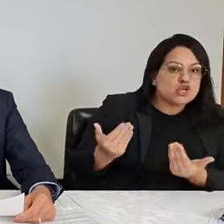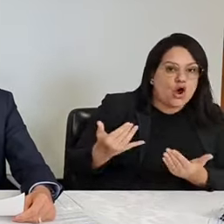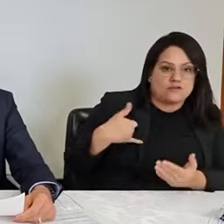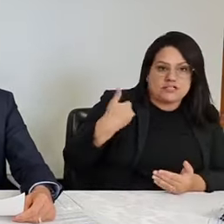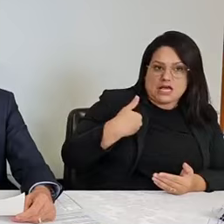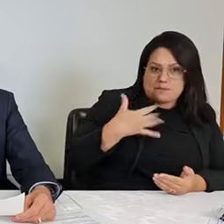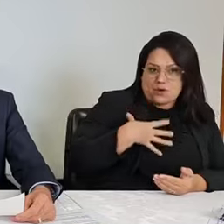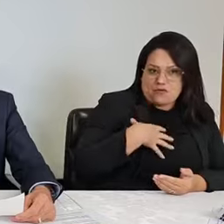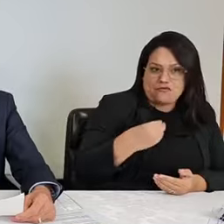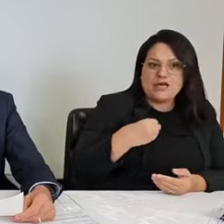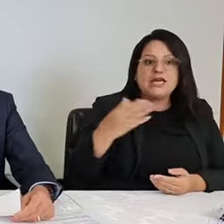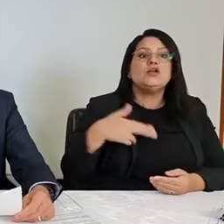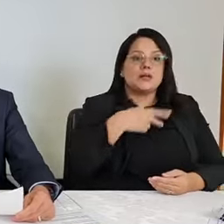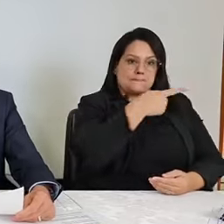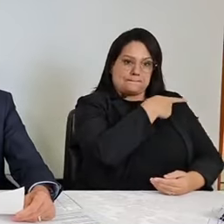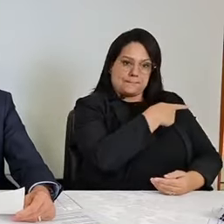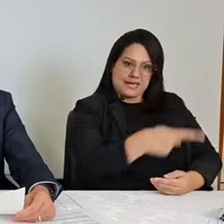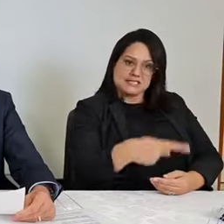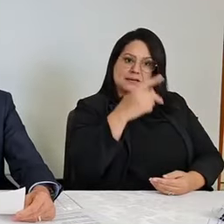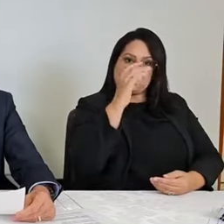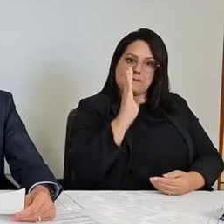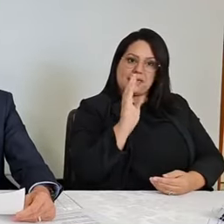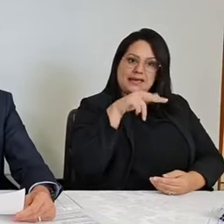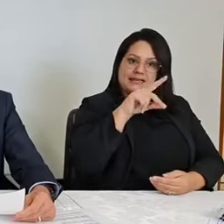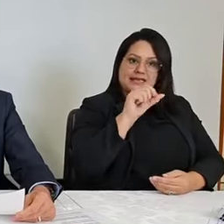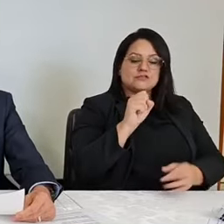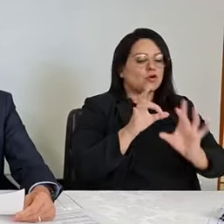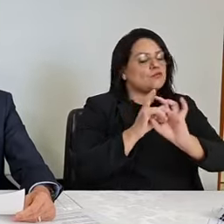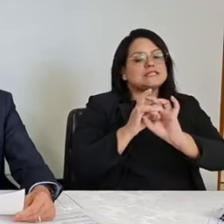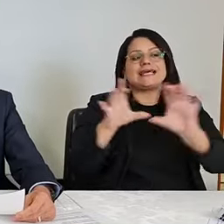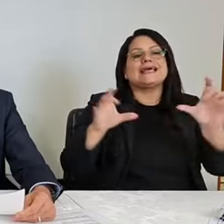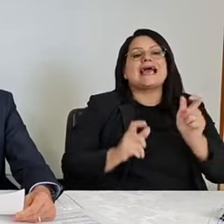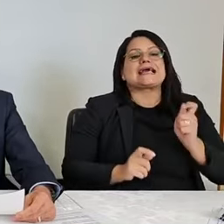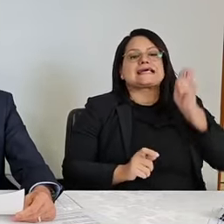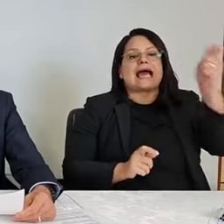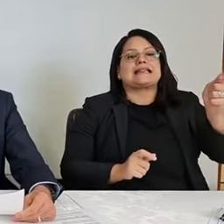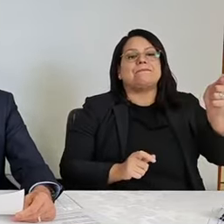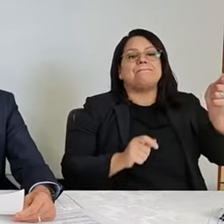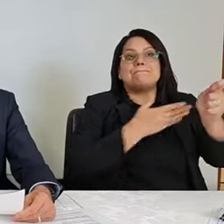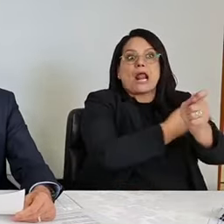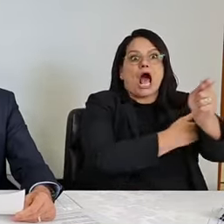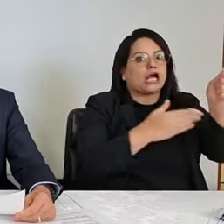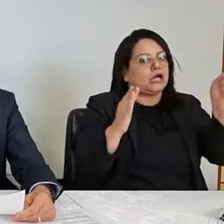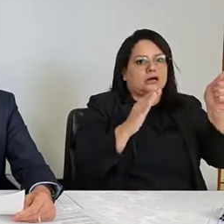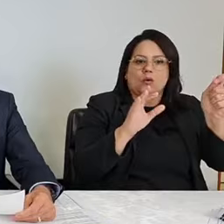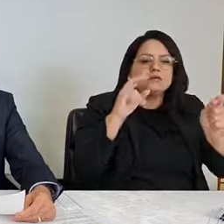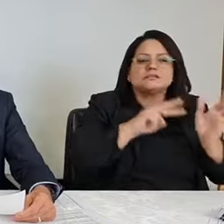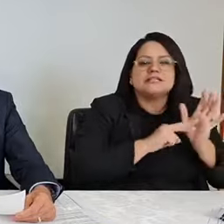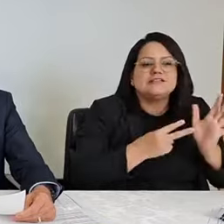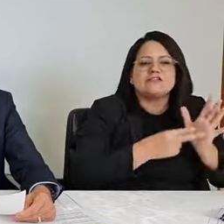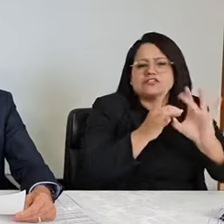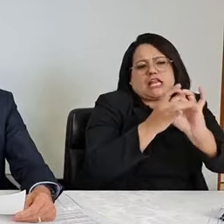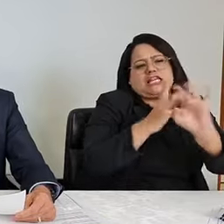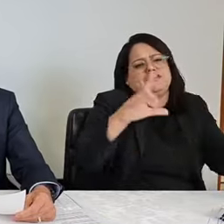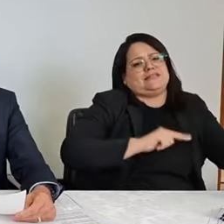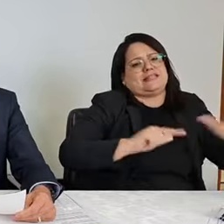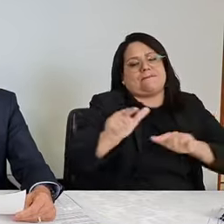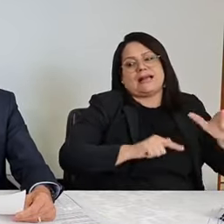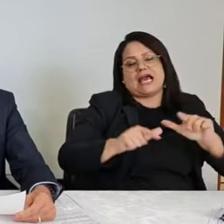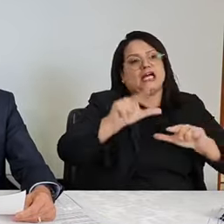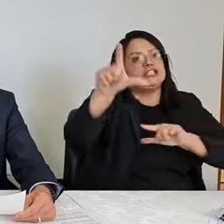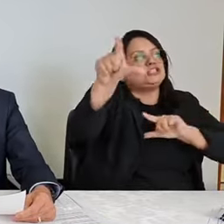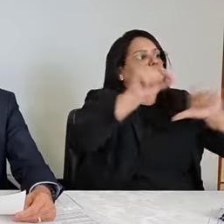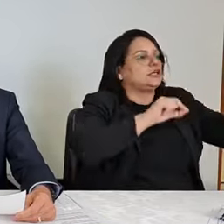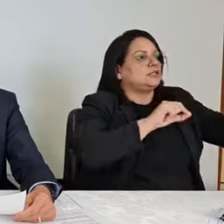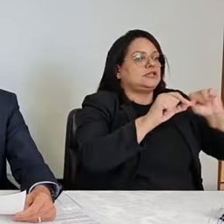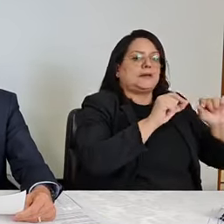filho, né? Foi para o BNDES e teve carta branca para trabalhar lá. Não houve nenhuma imposição de nenhum partido político para indicar um outro